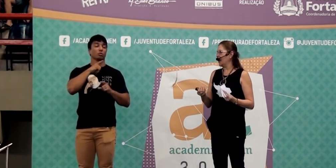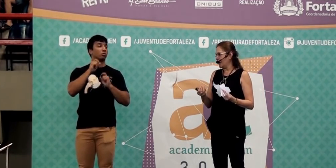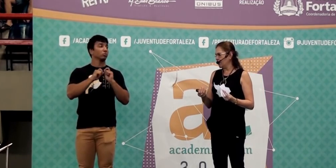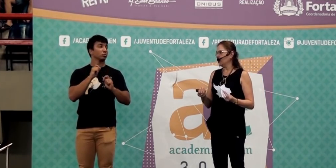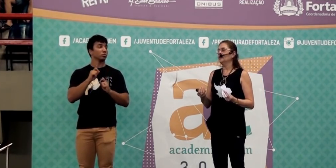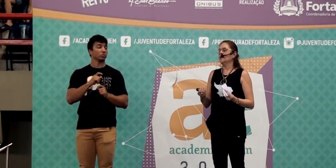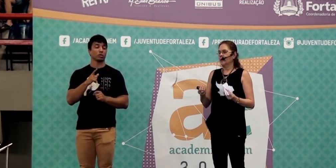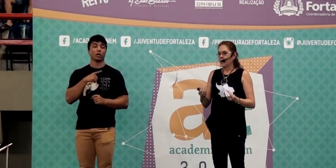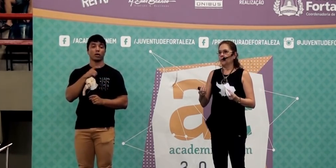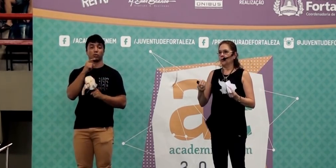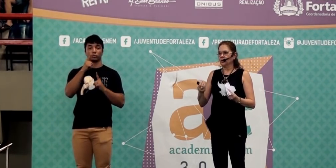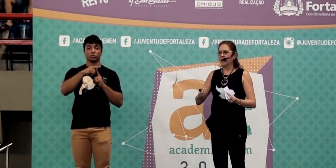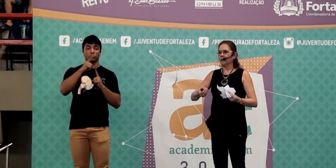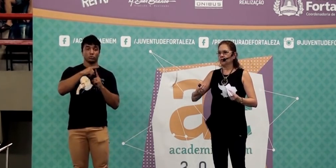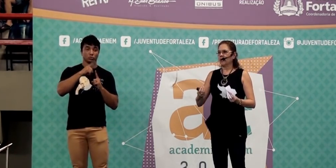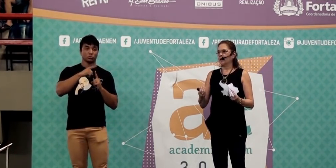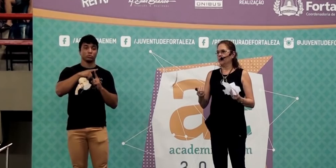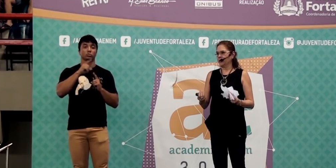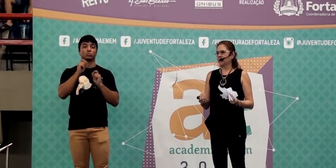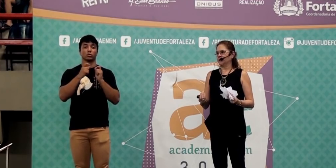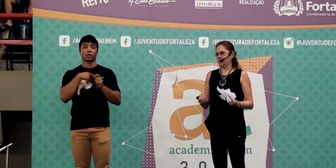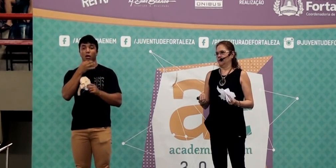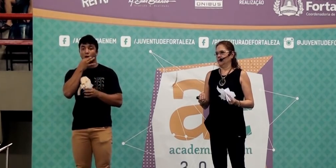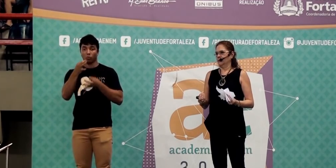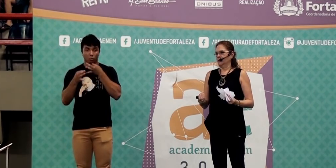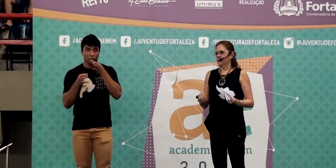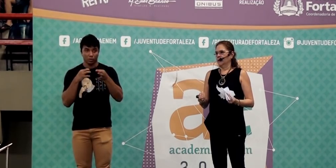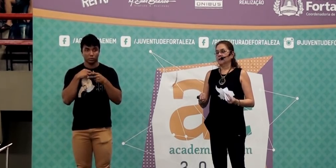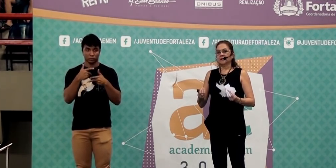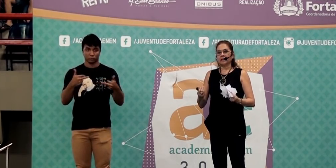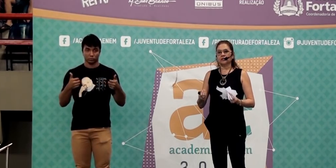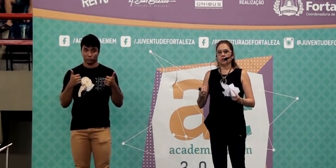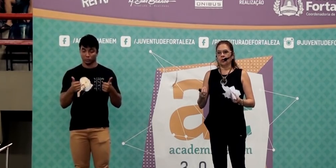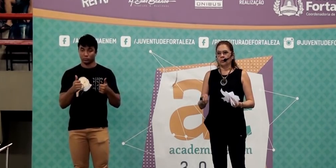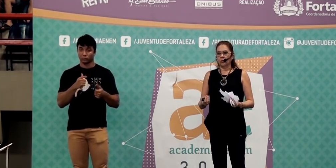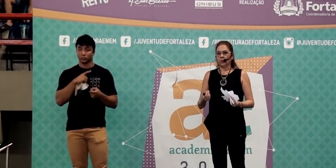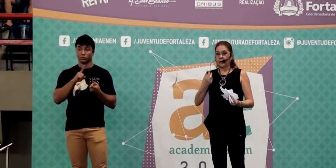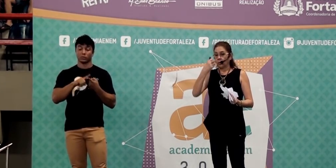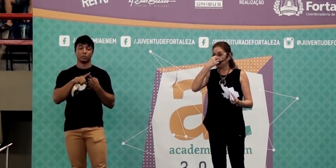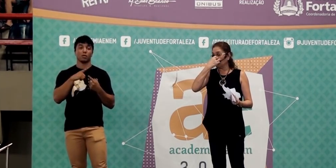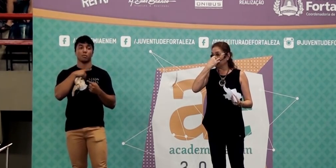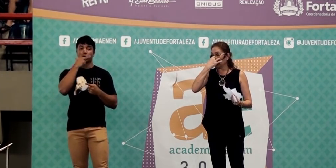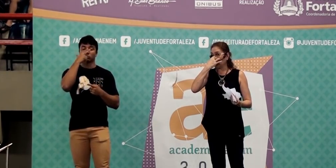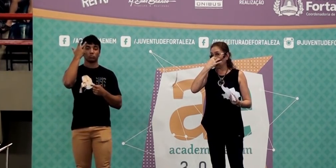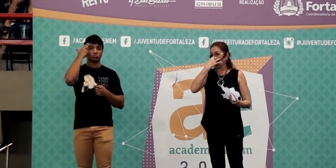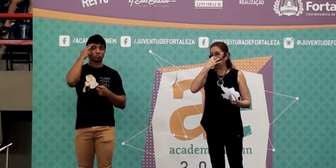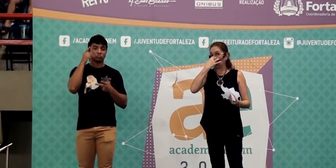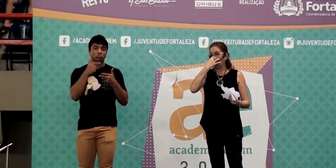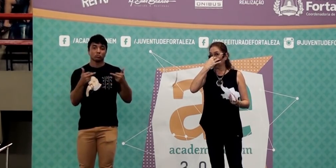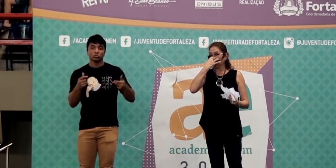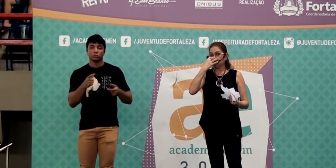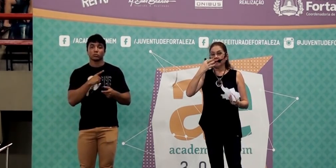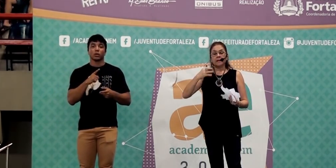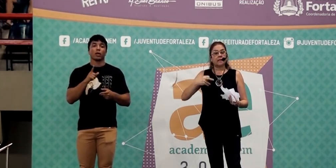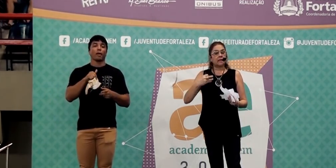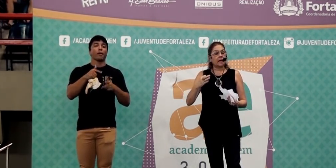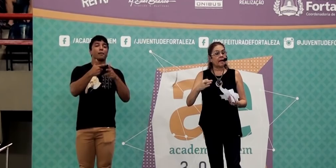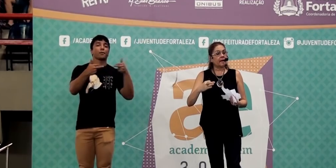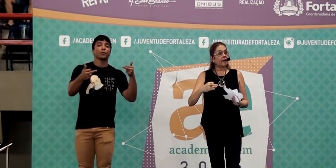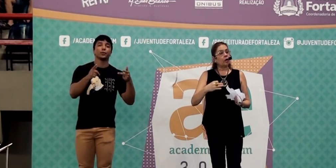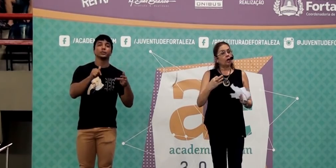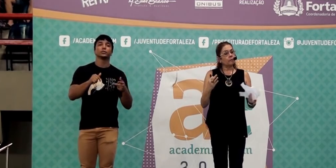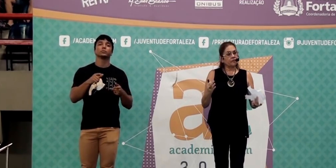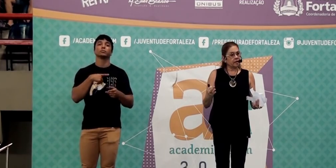um modelo de argumentação. Senso comum é quando você coloca uma coisa